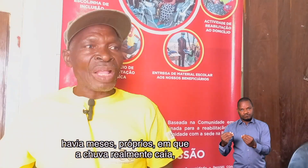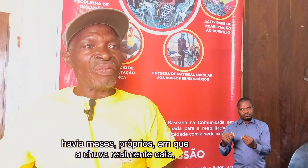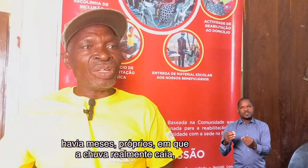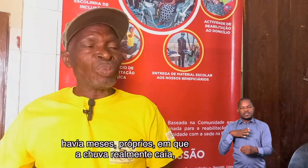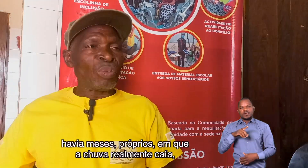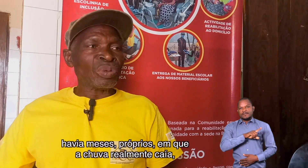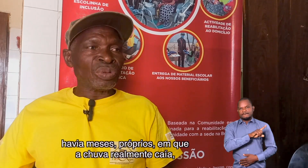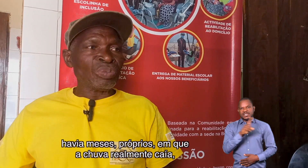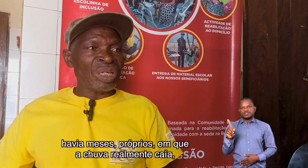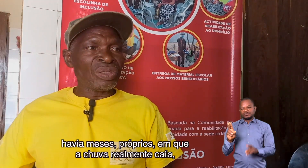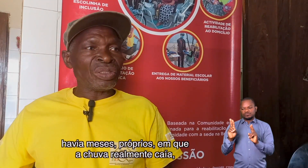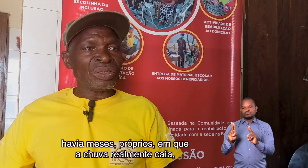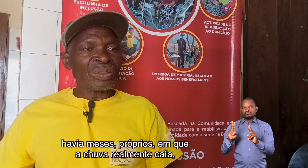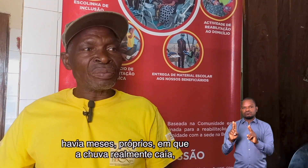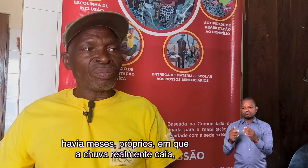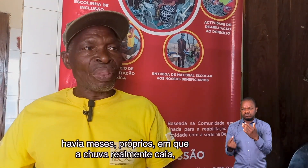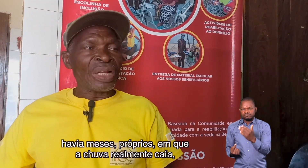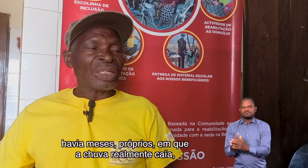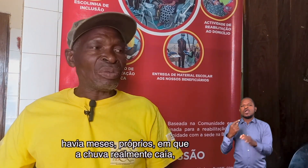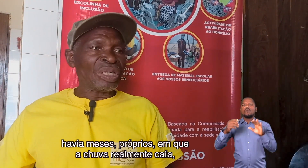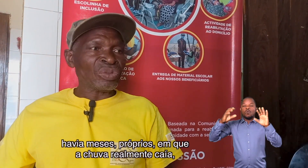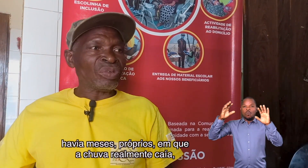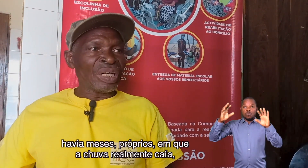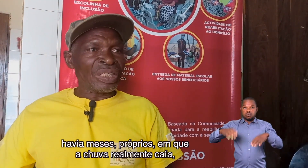havia próprios os meses então que a chuva caía.